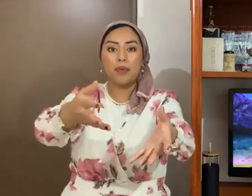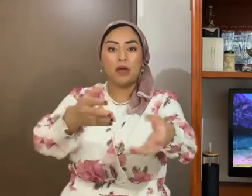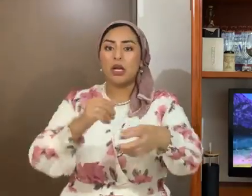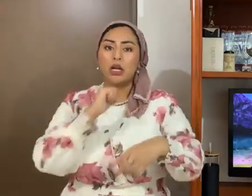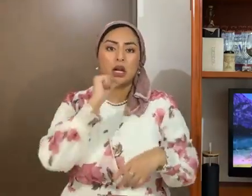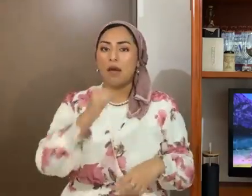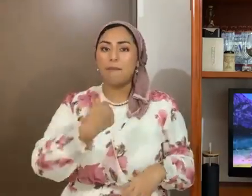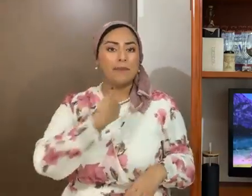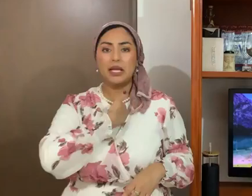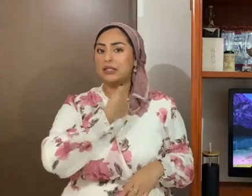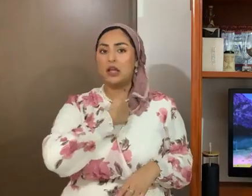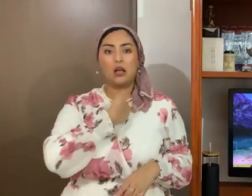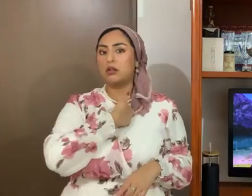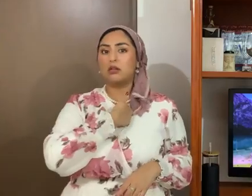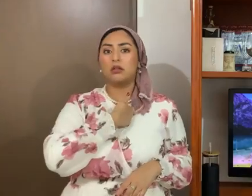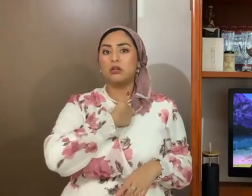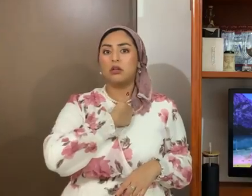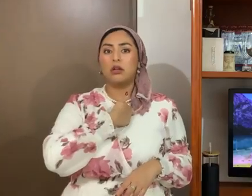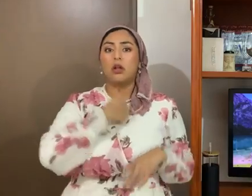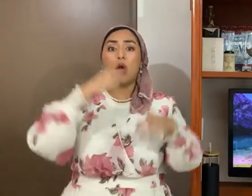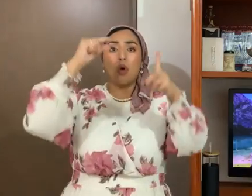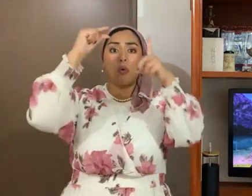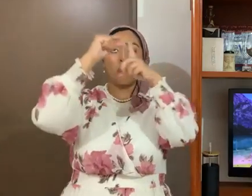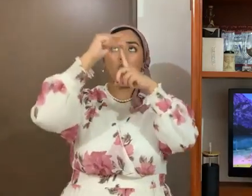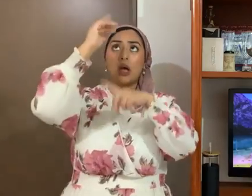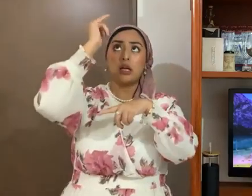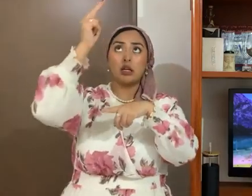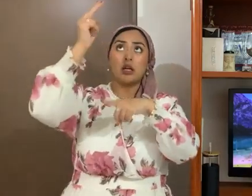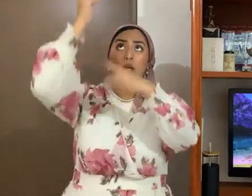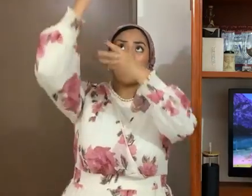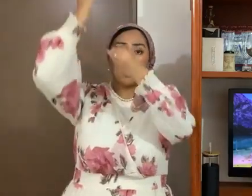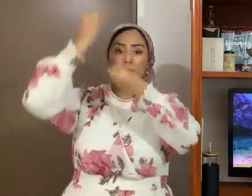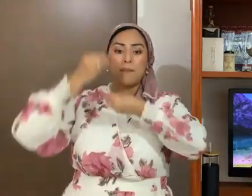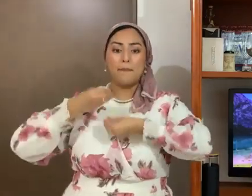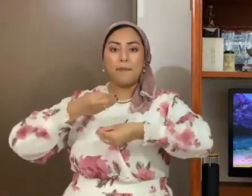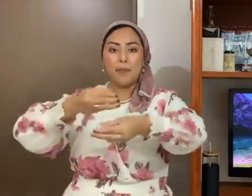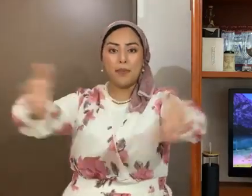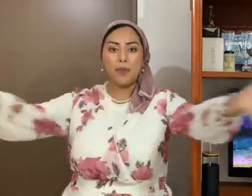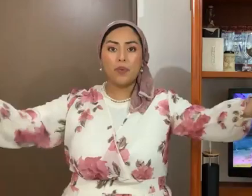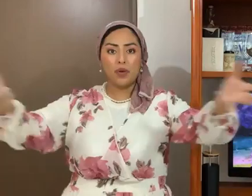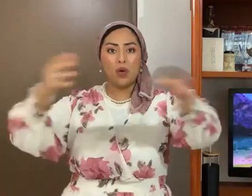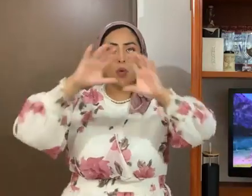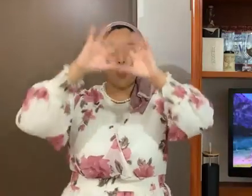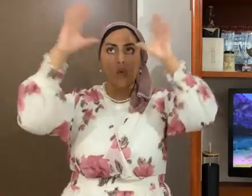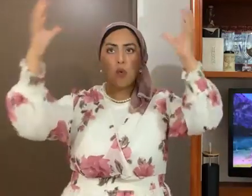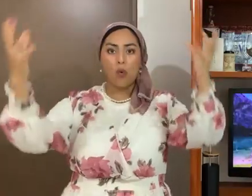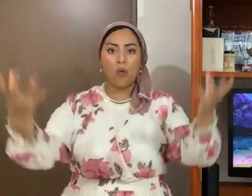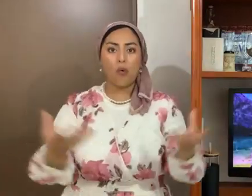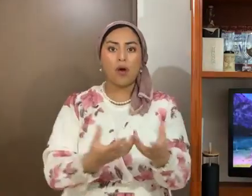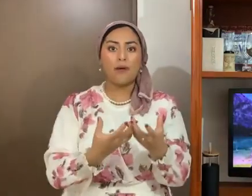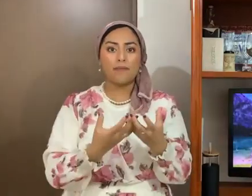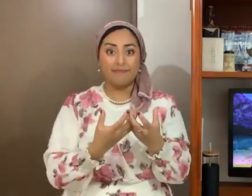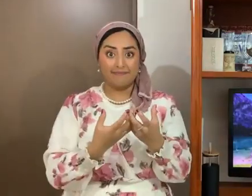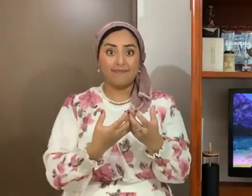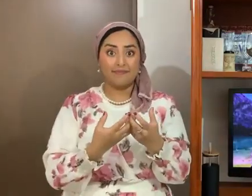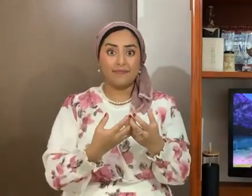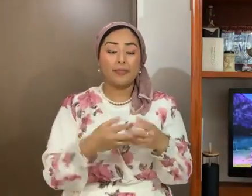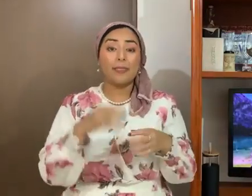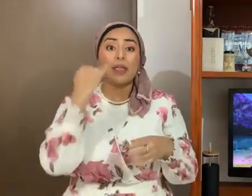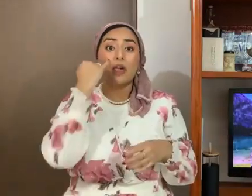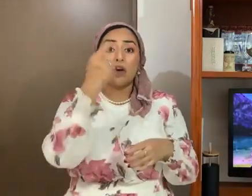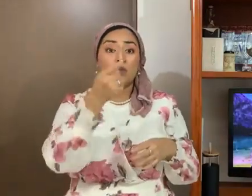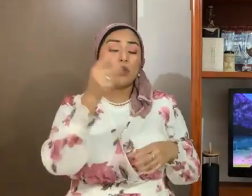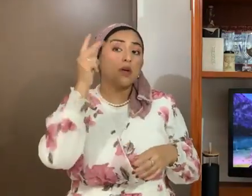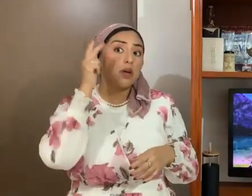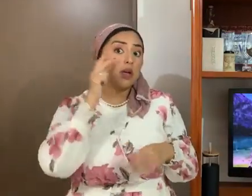Yahweh, su palabra llega hasta el último rincón de la tierra y al pequeño rincón del alma. Entonces, quien escucha